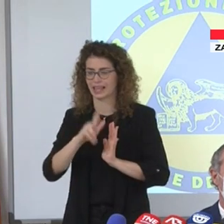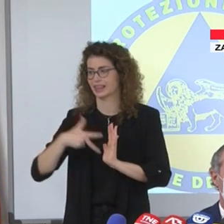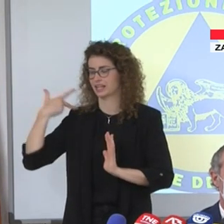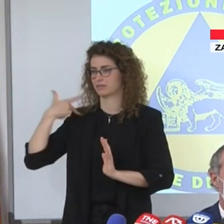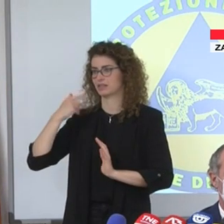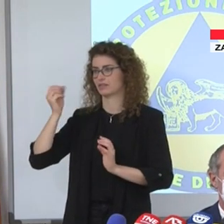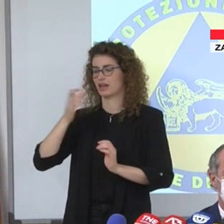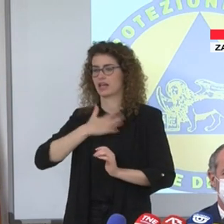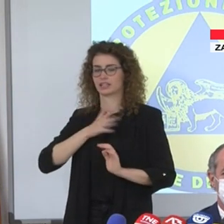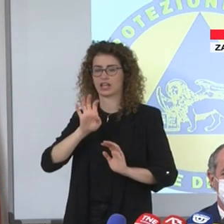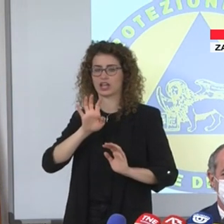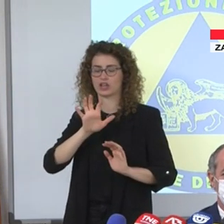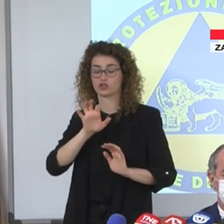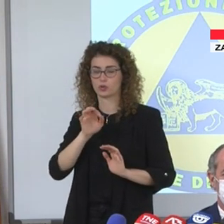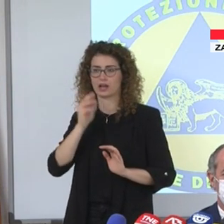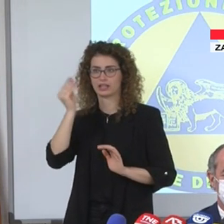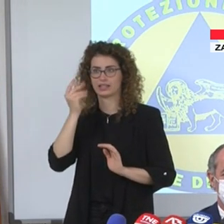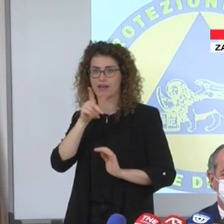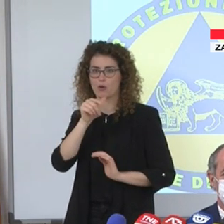pensavamo di farli a luglio. Sì.